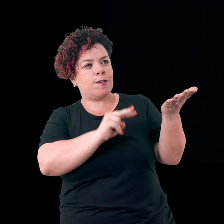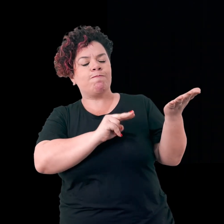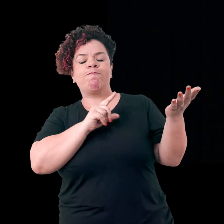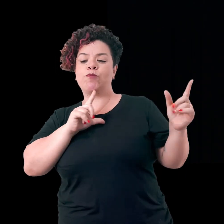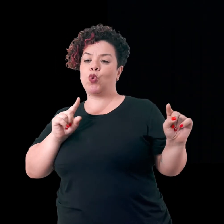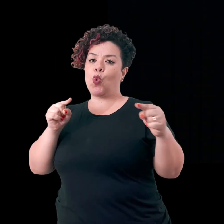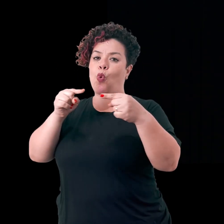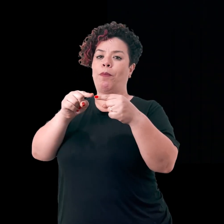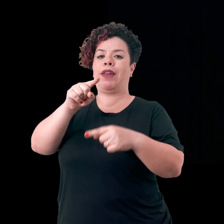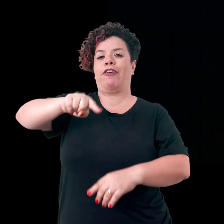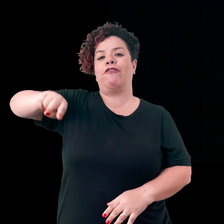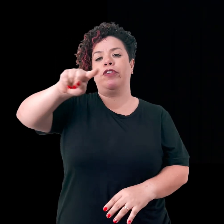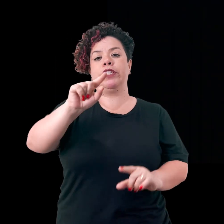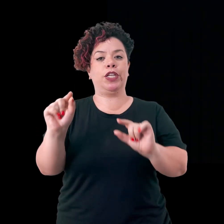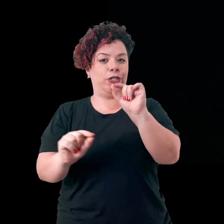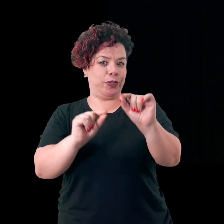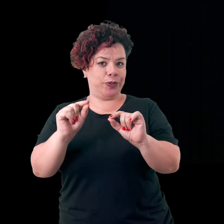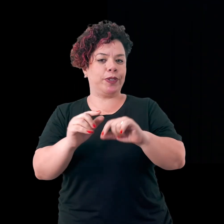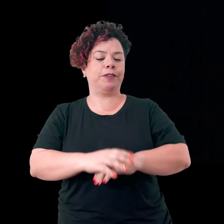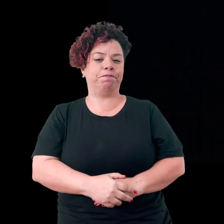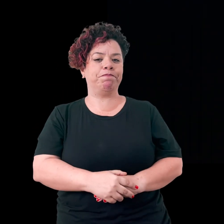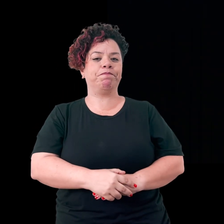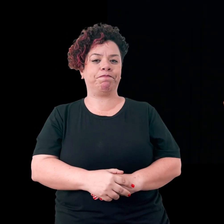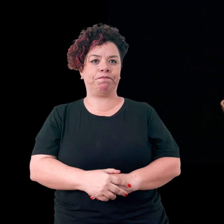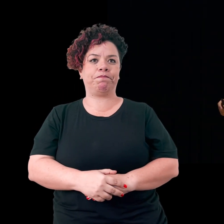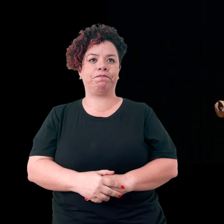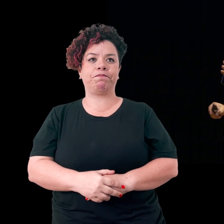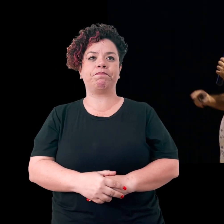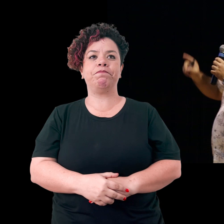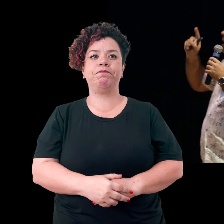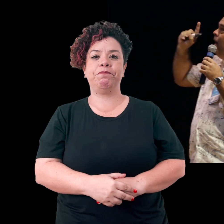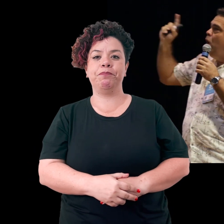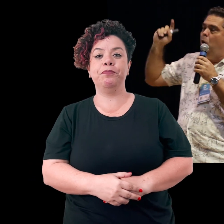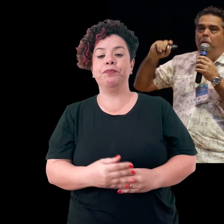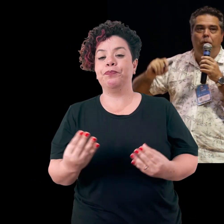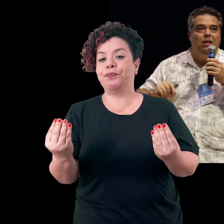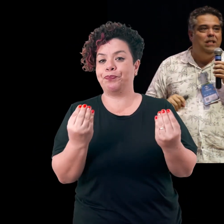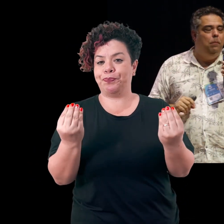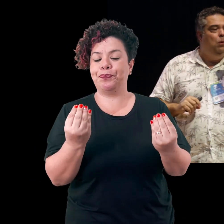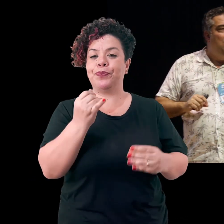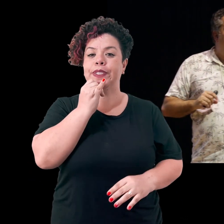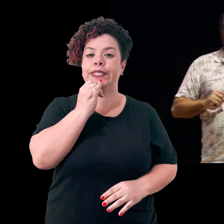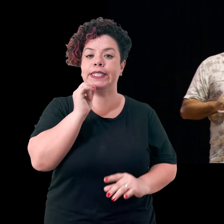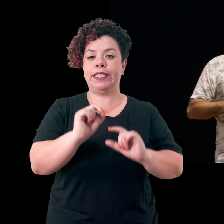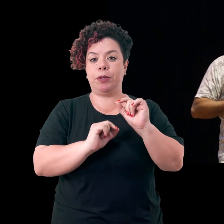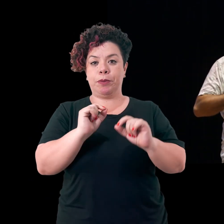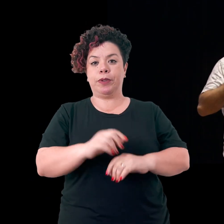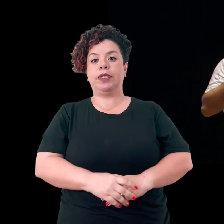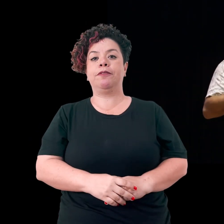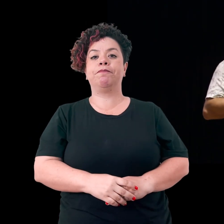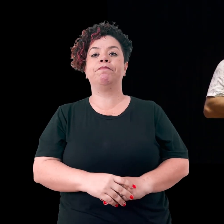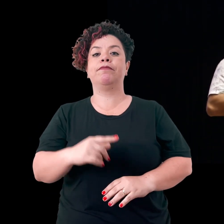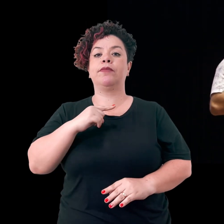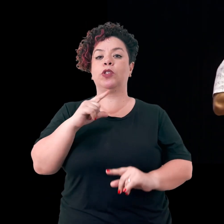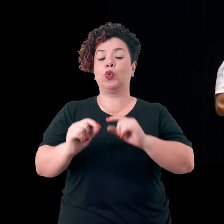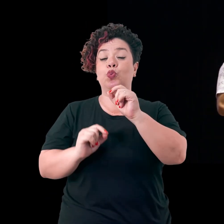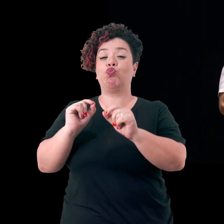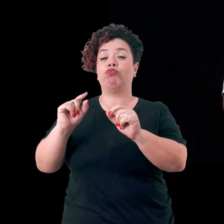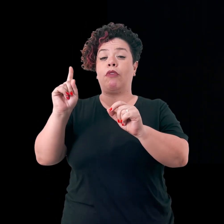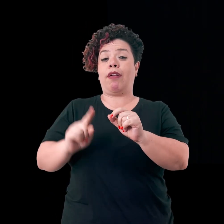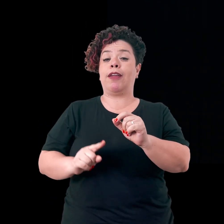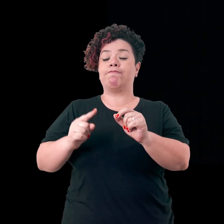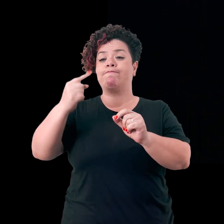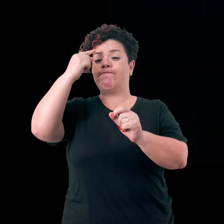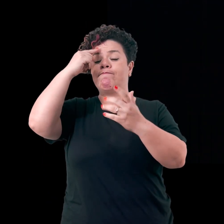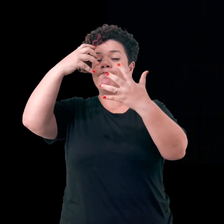objetivos esperados, e de alguns outros elementos que eu vou trazer na sequência, como, por exemplo, essa problematização que já